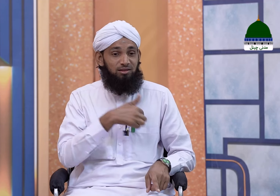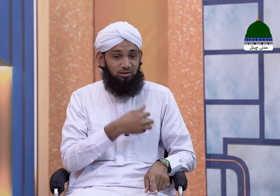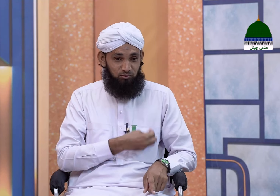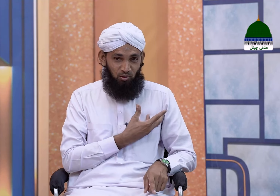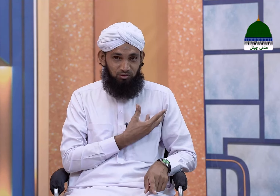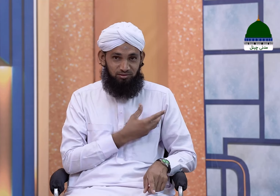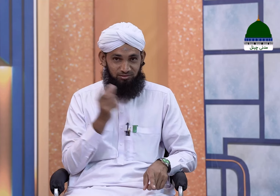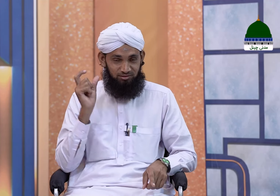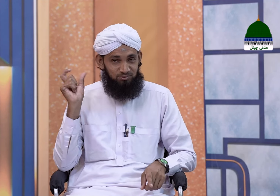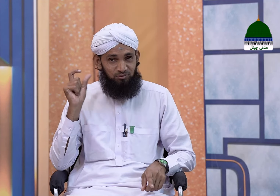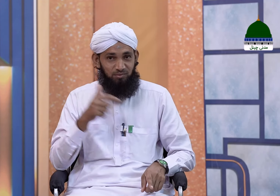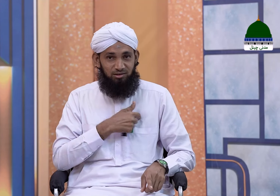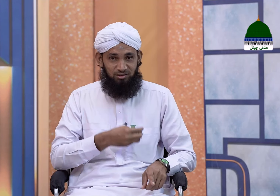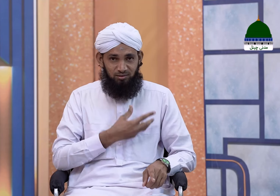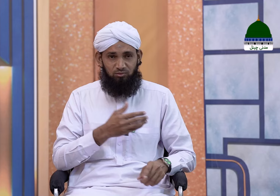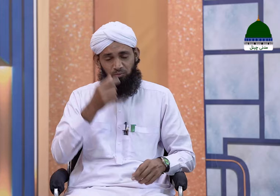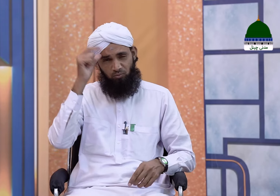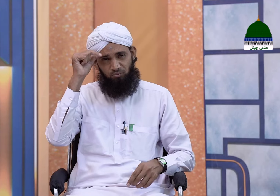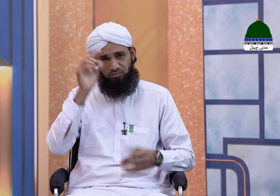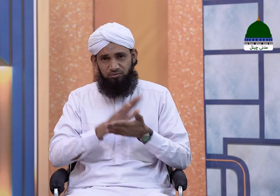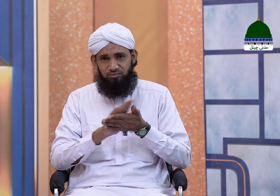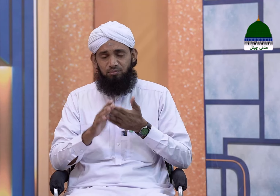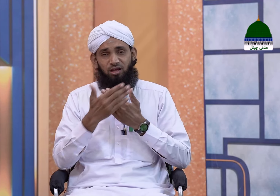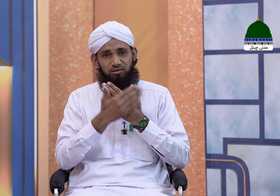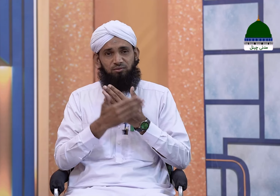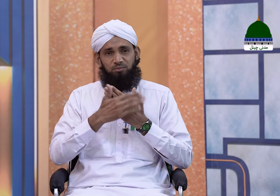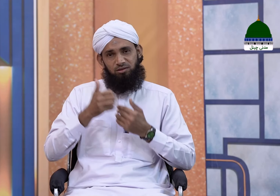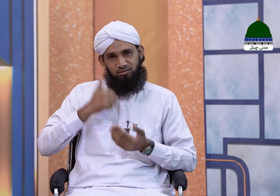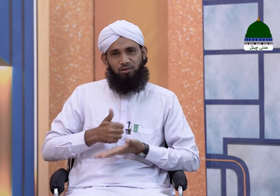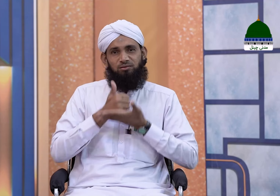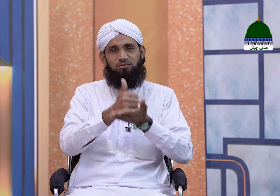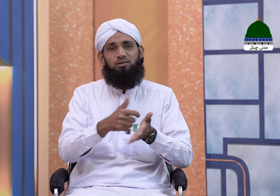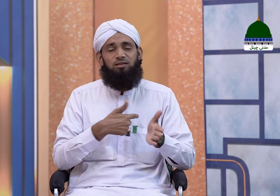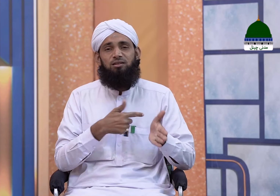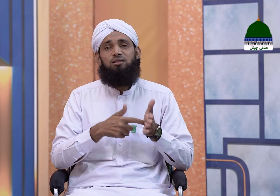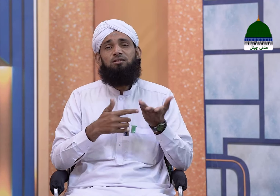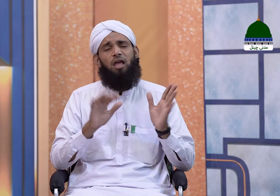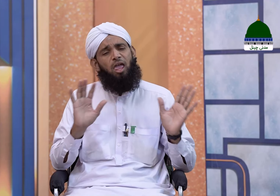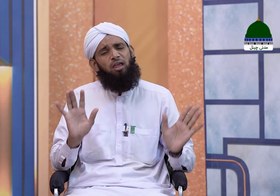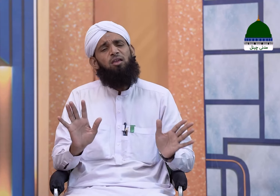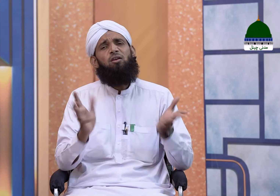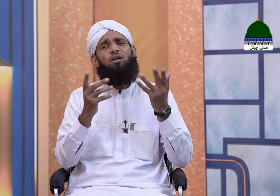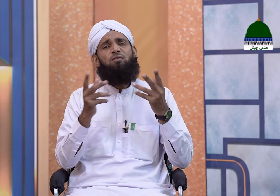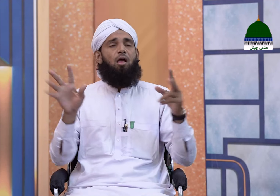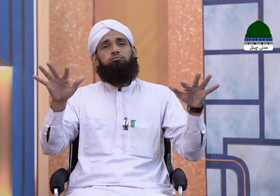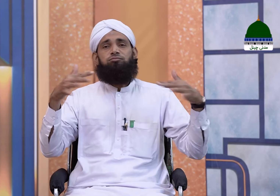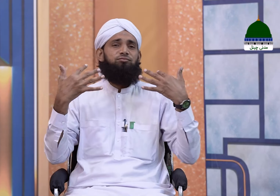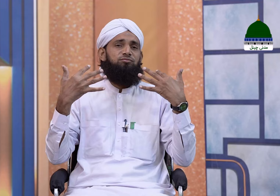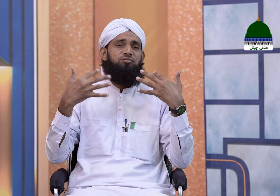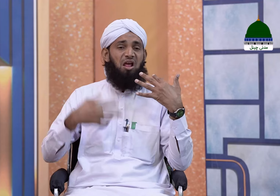تھی، اس کا بوجھ کم کرنے کے لیے تھی، اس کو صبر کی تلقین کرنے کے لیے تھی، یا صرف دکھاوا تھا، یا صرف اپنا منہ